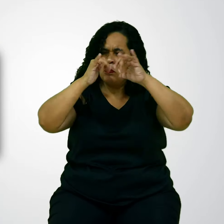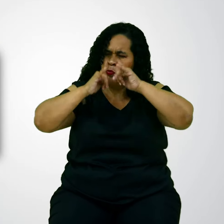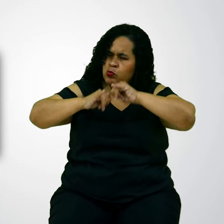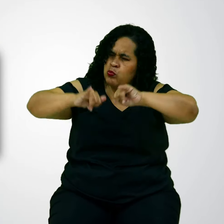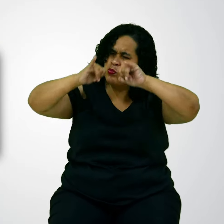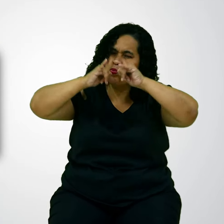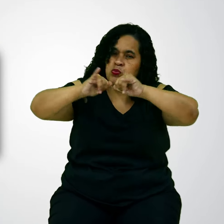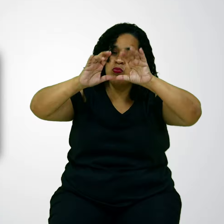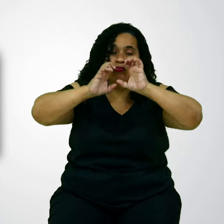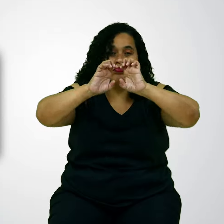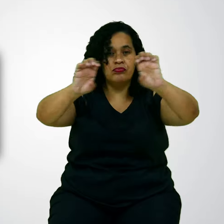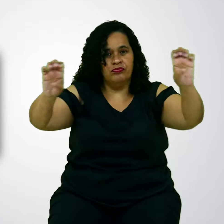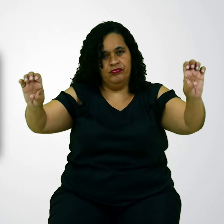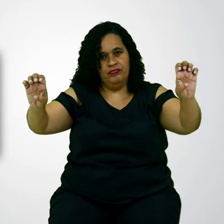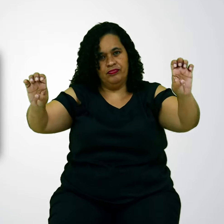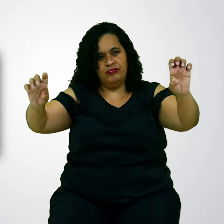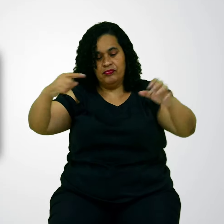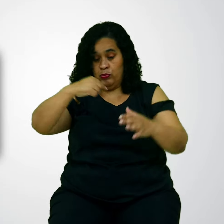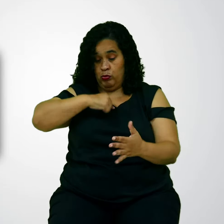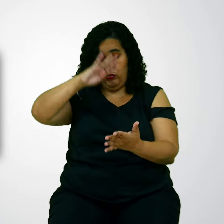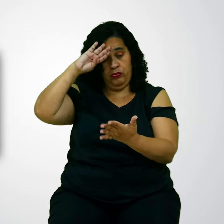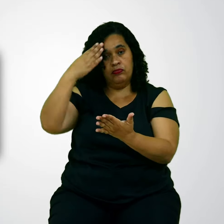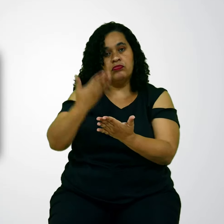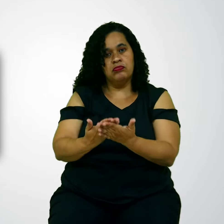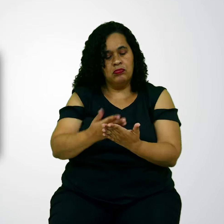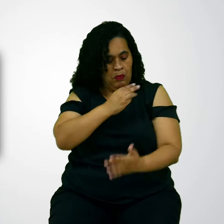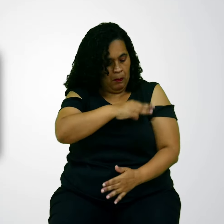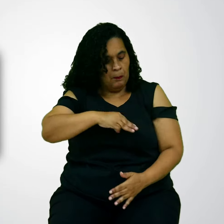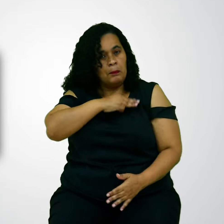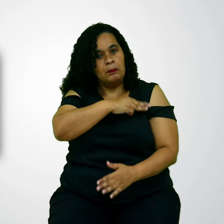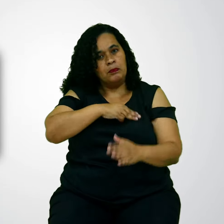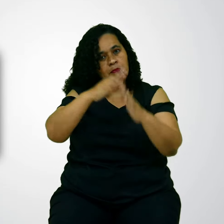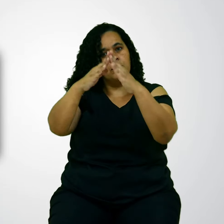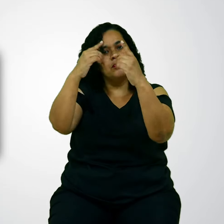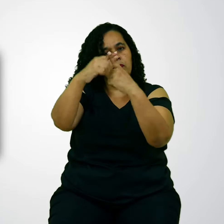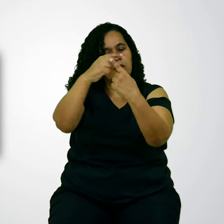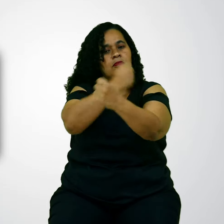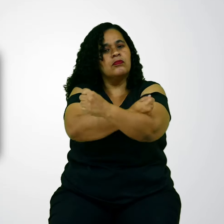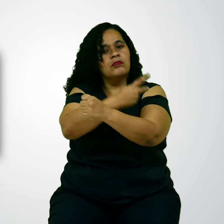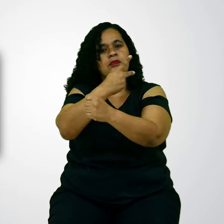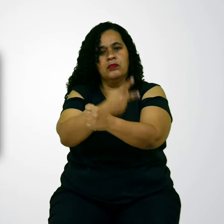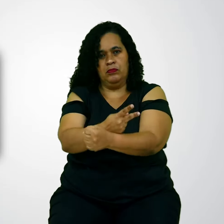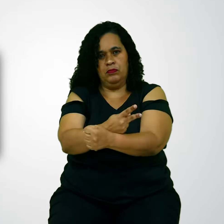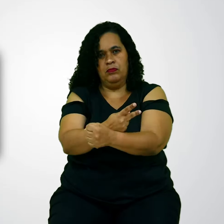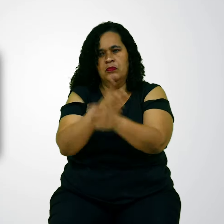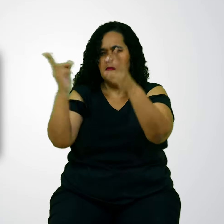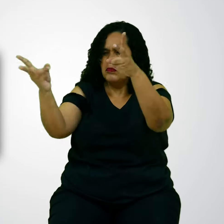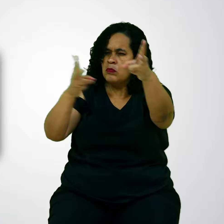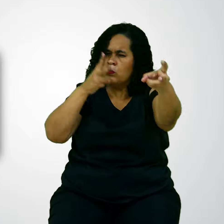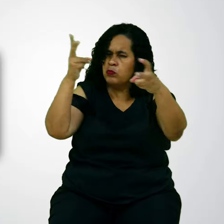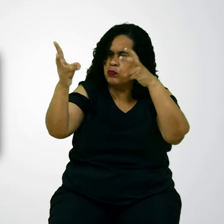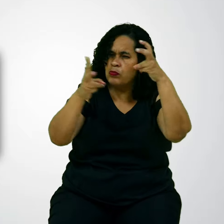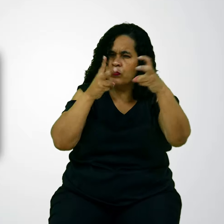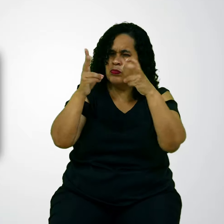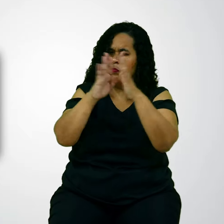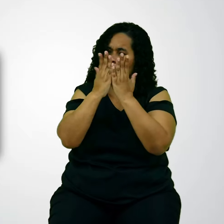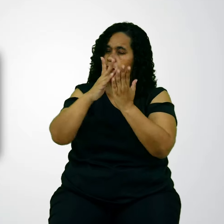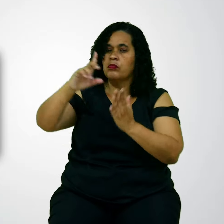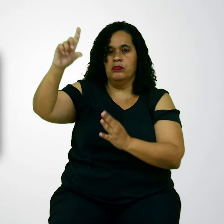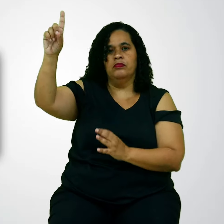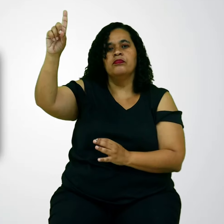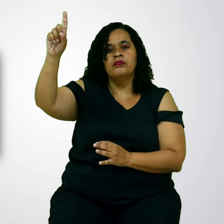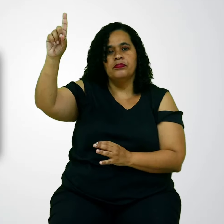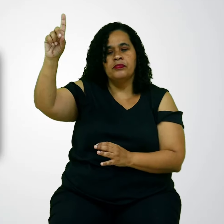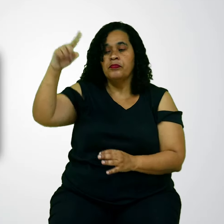eu acredito como missão dessa igreja, ao olhar para a história da igreja, ao olhar para as escrituras sagradas, nós